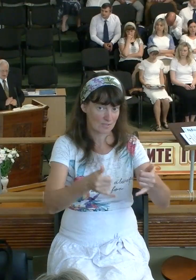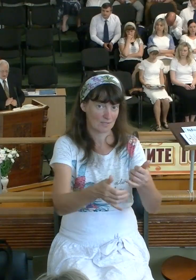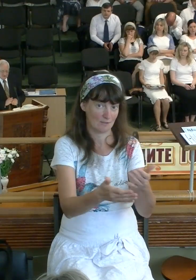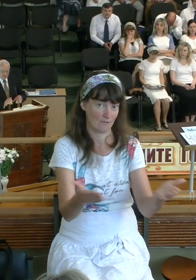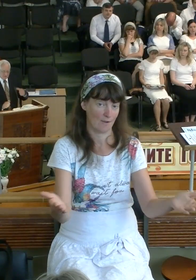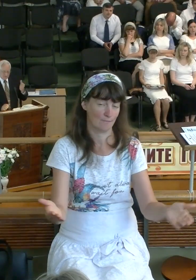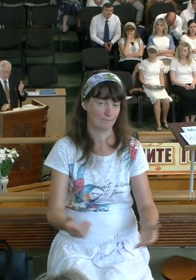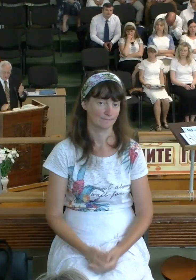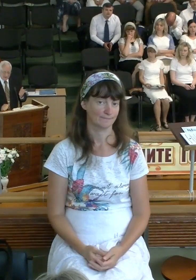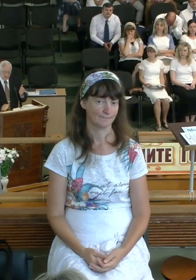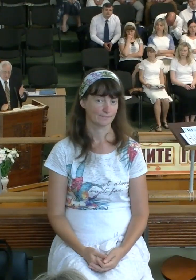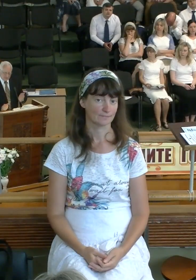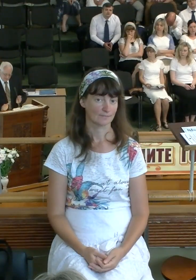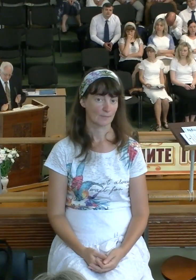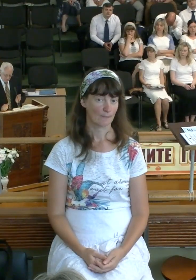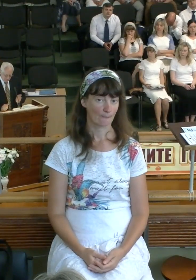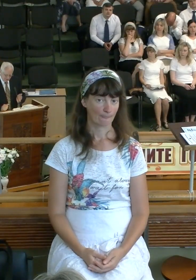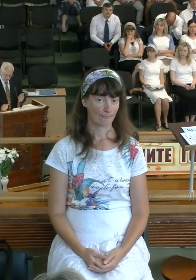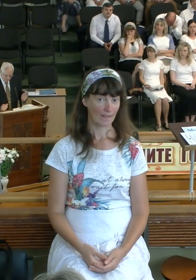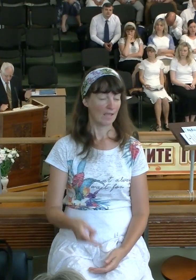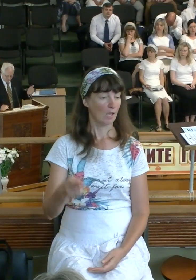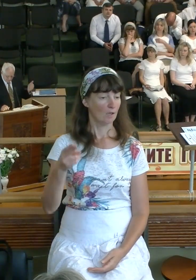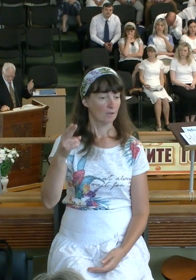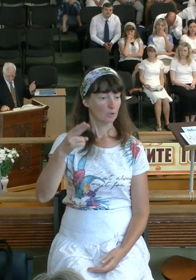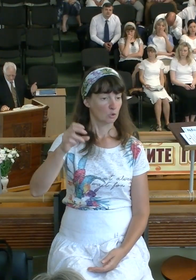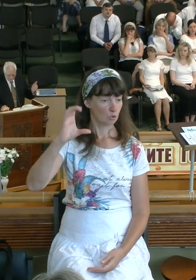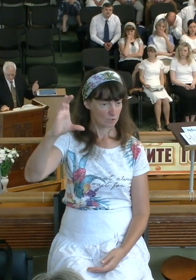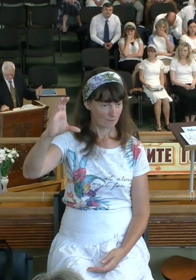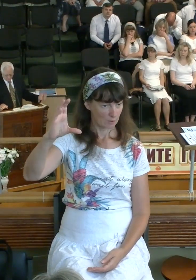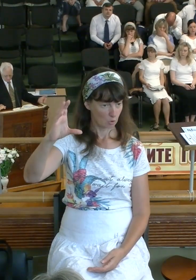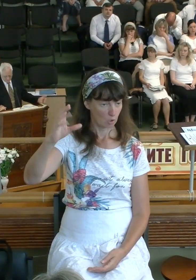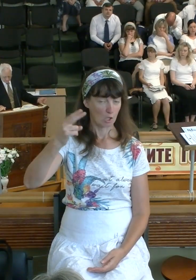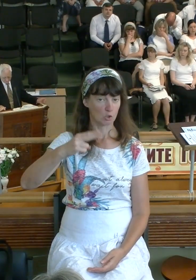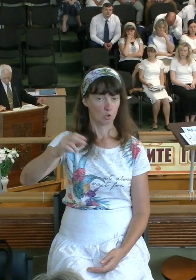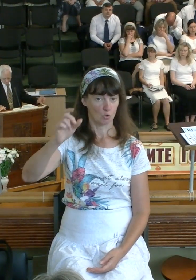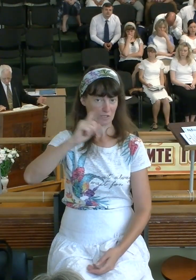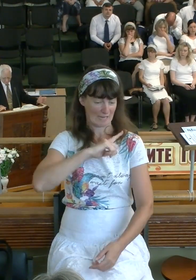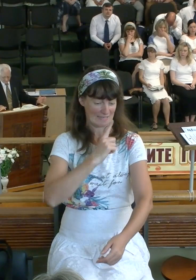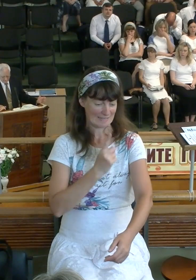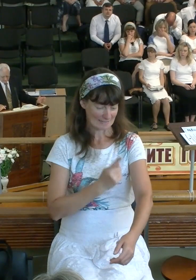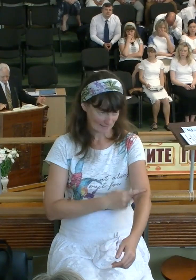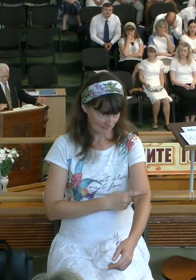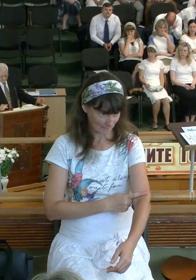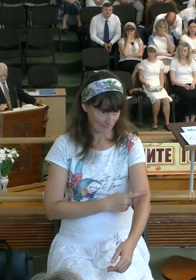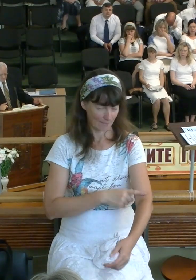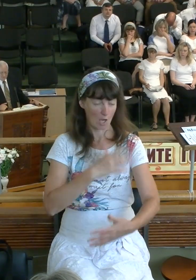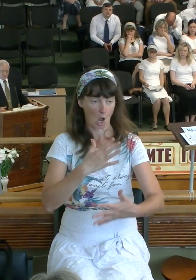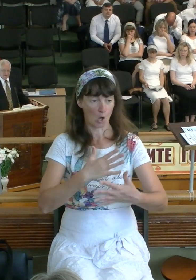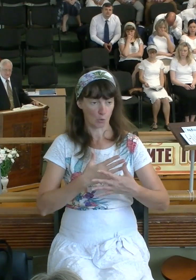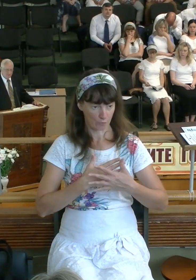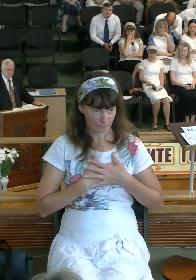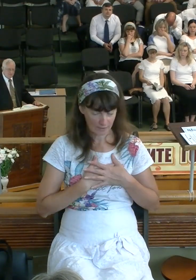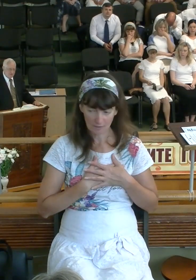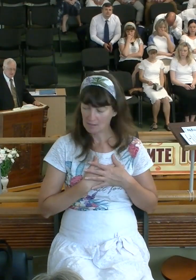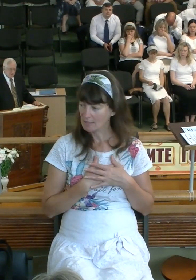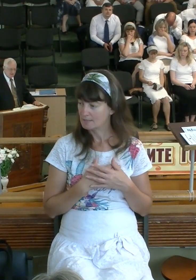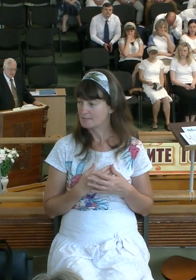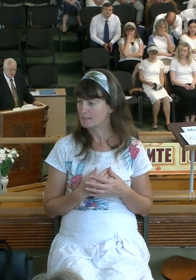уже, что он Дух силы любви и целомудрия. Об этом написано второе послание Тимофею, 1 глава,